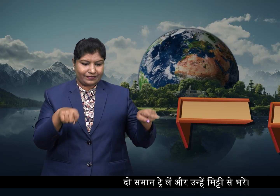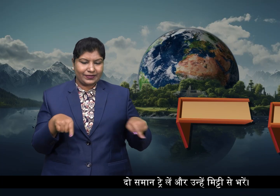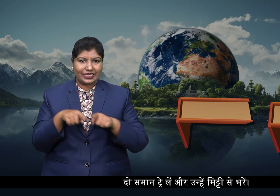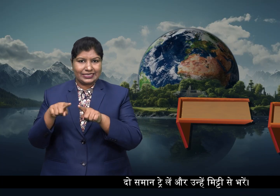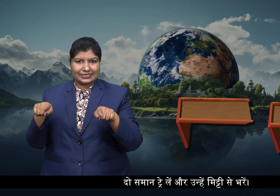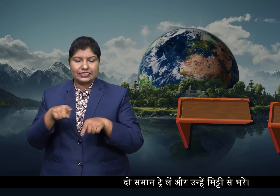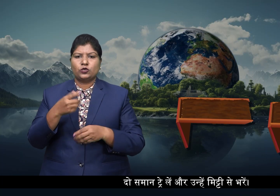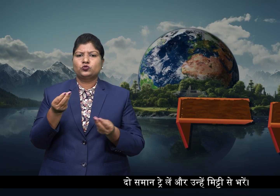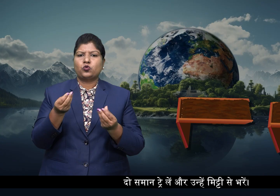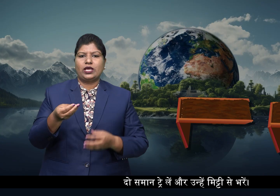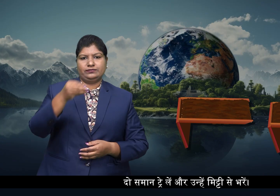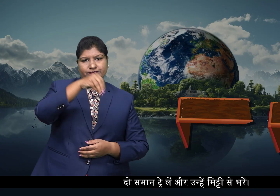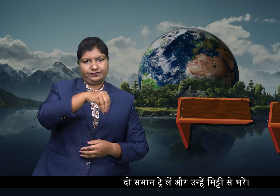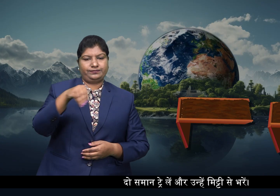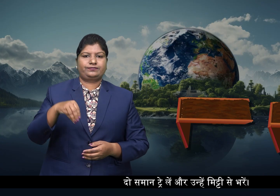भरें।